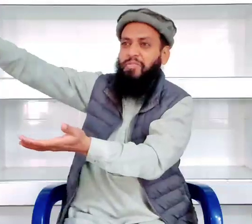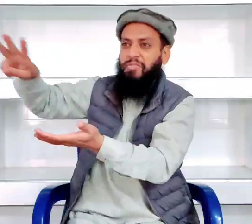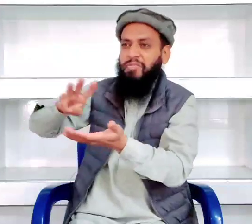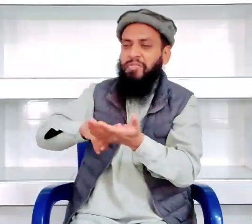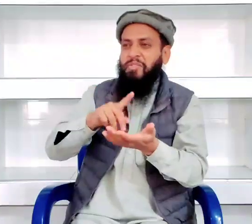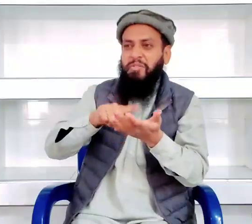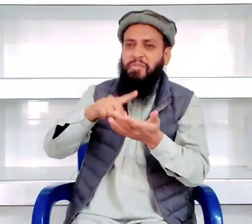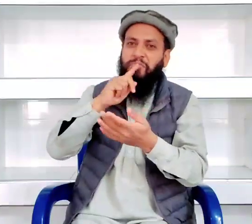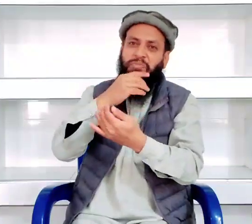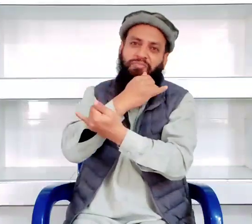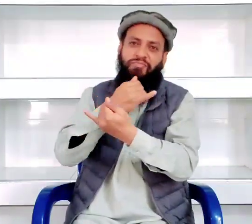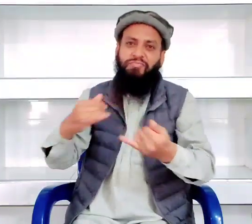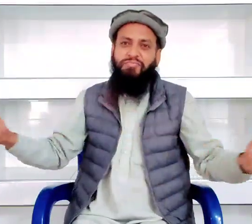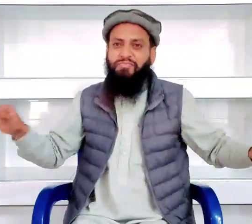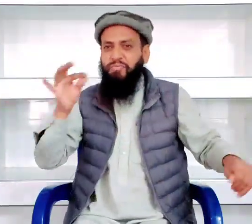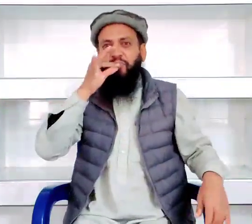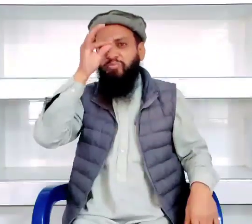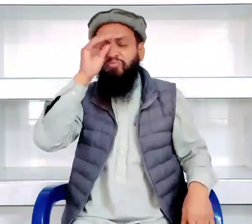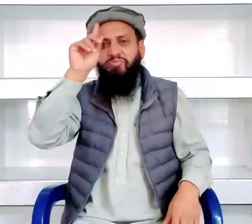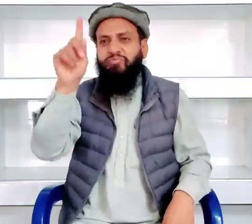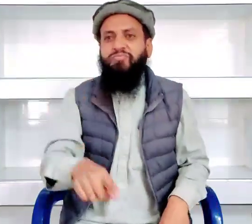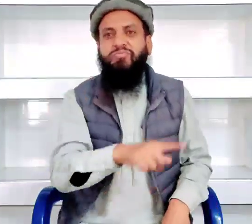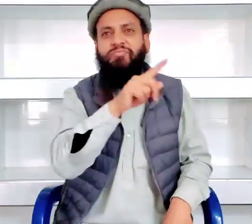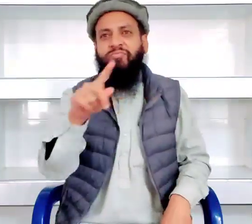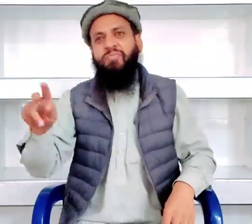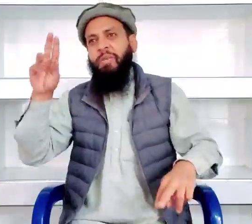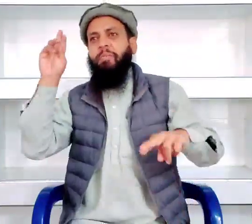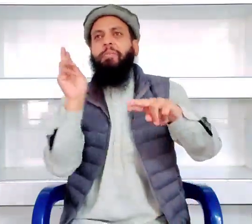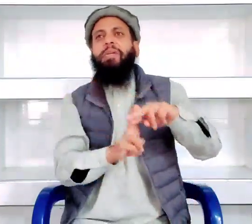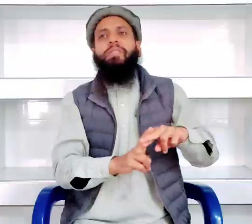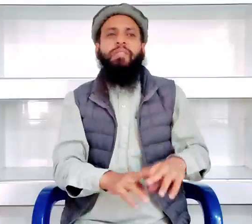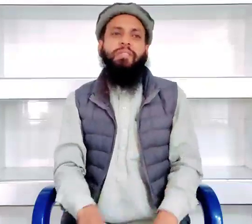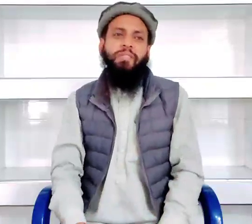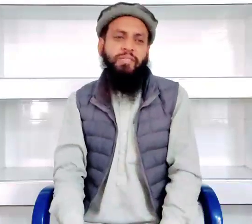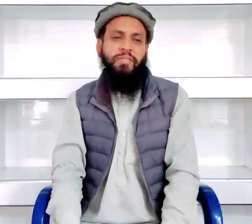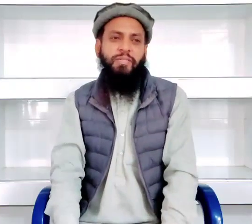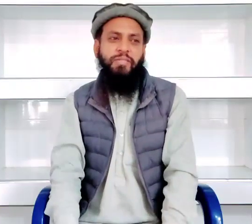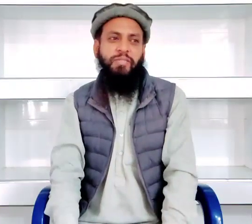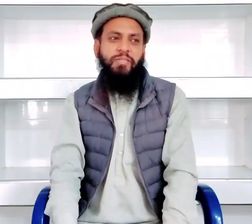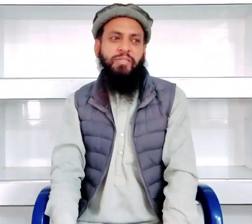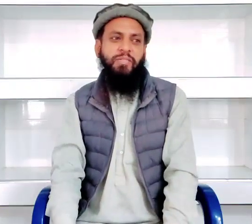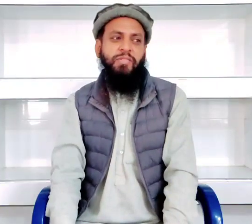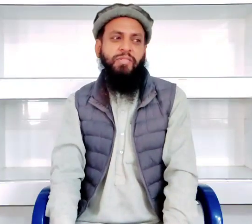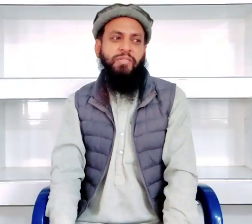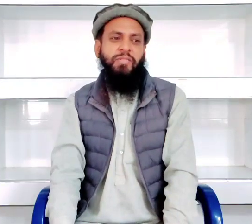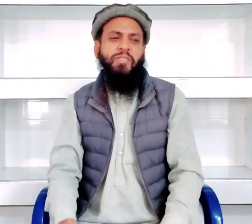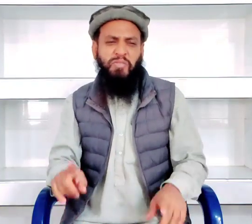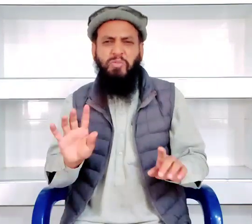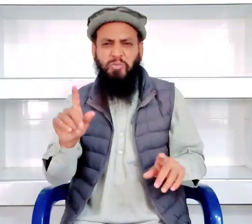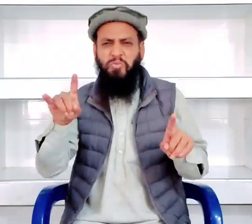اور اس بیع کو منع فرمایا رسول اللہ صلی اللہ علیہ وسلم نے اور اسی طرح حدیث اندر موجود ہے صحیح حدیث ہے اور بہت ساری احادیث کے